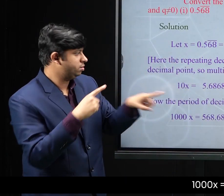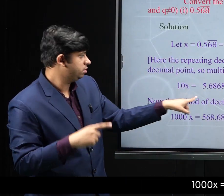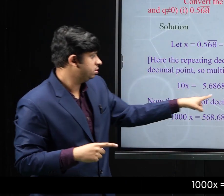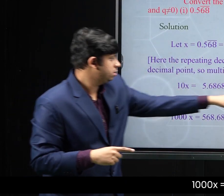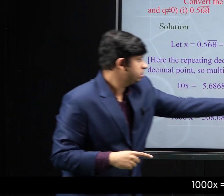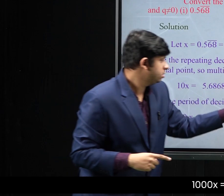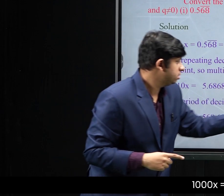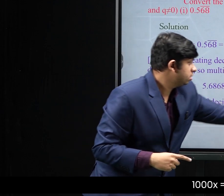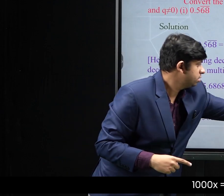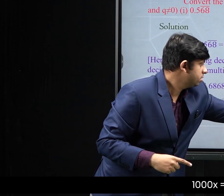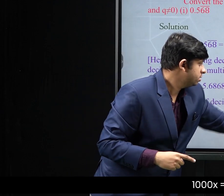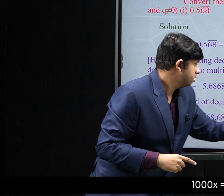1000x is equal to